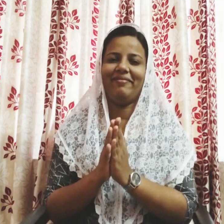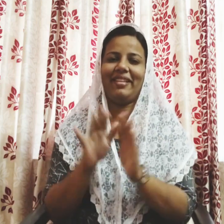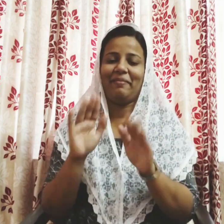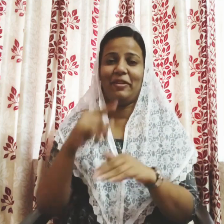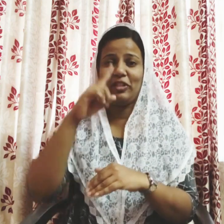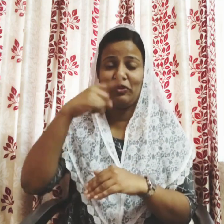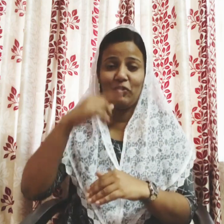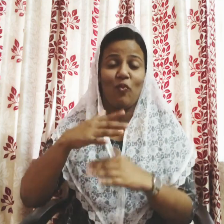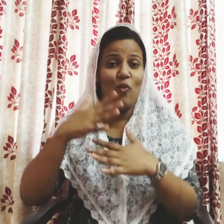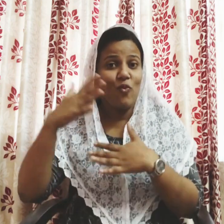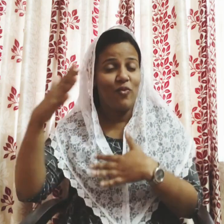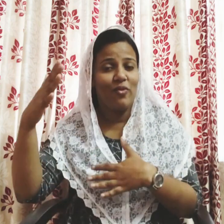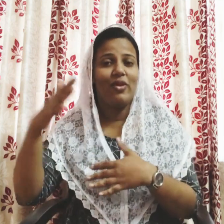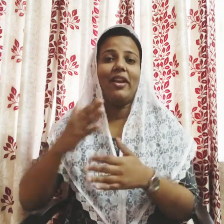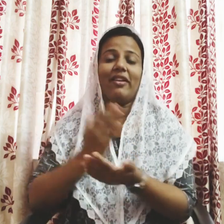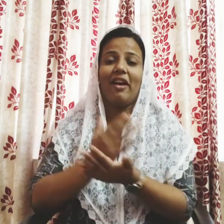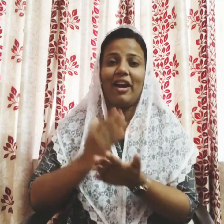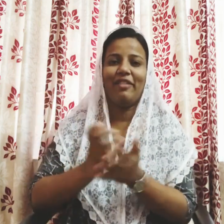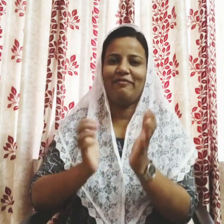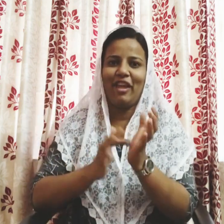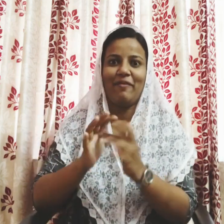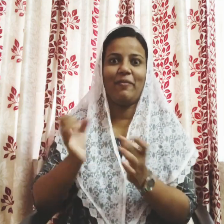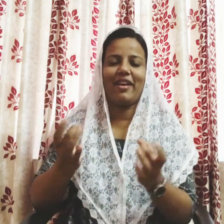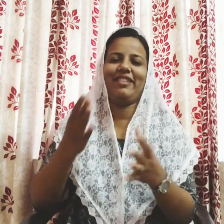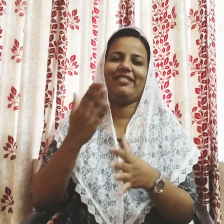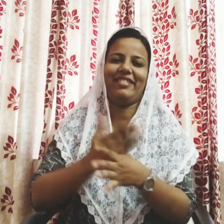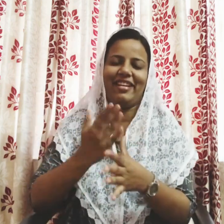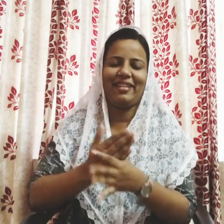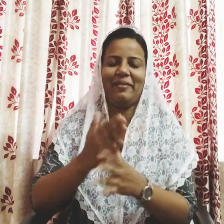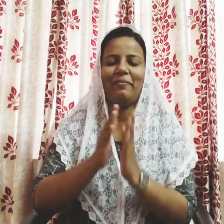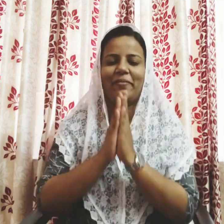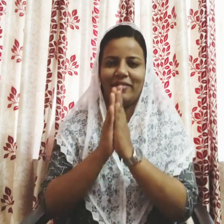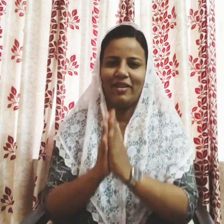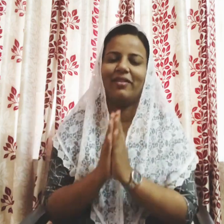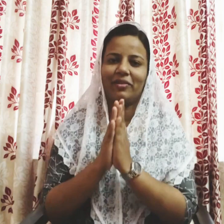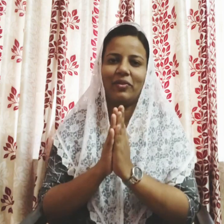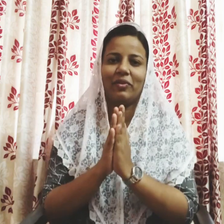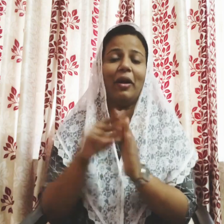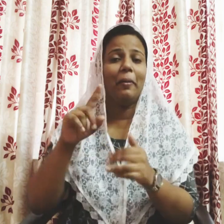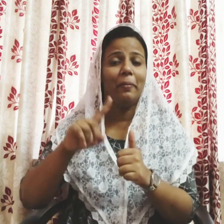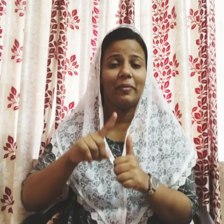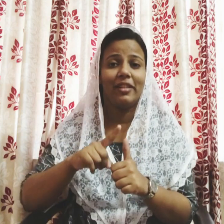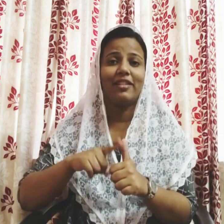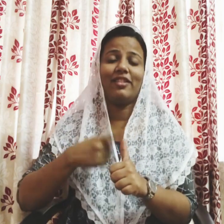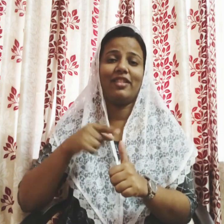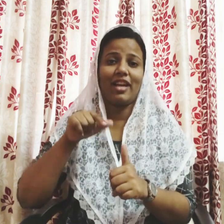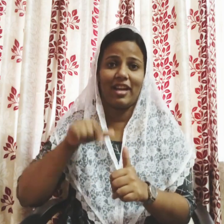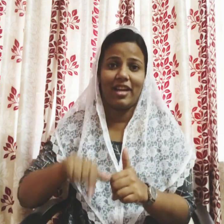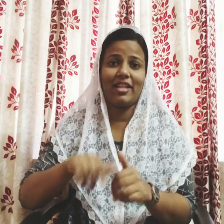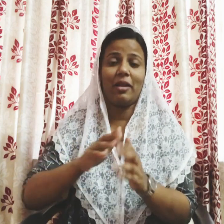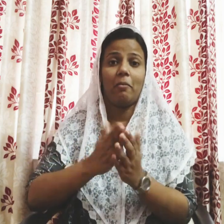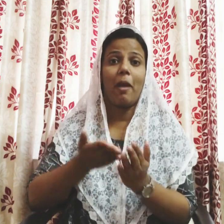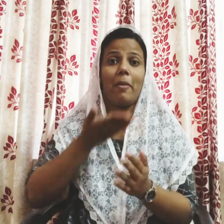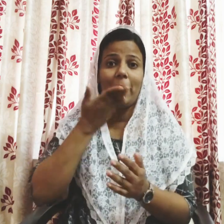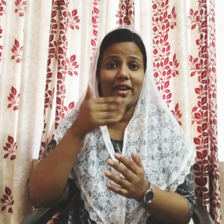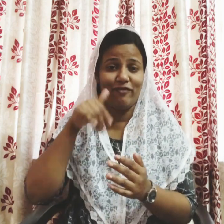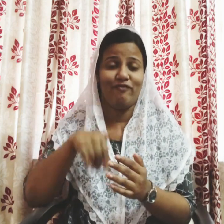അനുഗ്രഹിക്കട്ടെ. നിങ്ങളുടെ ജീവിതത്തിൽ വലിയ കാര്യങ്ങൾ ഇന്ന് പകൽക്കാലം കർത്താവ് ചെയ്യുമാറാകട്ടെ എന്ന് പ്രാർത്ഥിക്കുന്നു. പ്രത്യേകിച്ച് ഇന്ന് നമുക്ക് ബൈബിൾ സ്റ്റഡി ഉള്ള